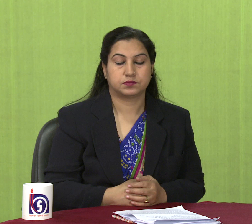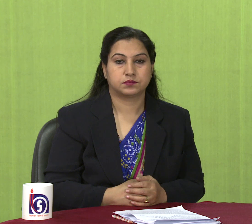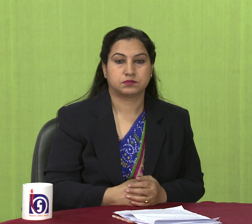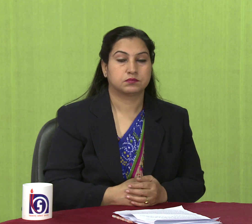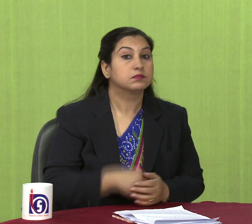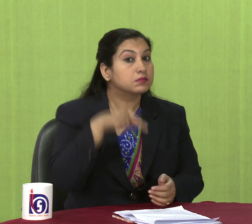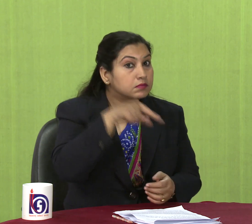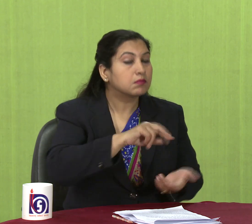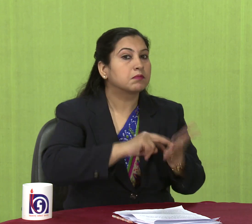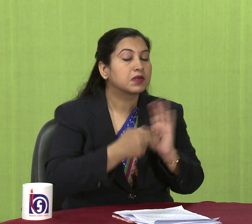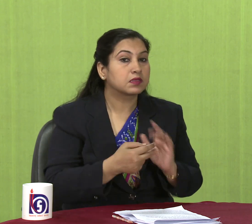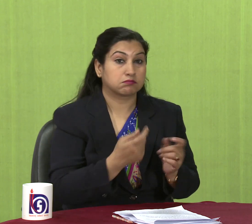अतः धन का नशा